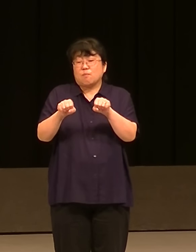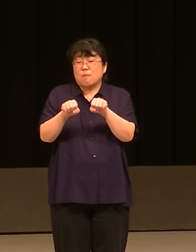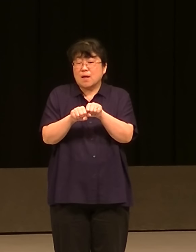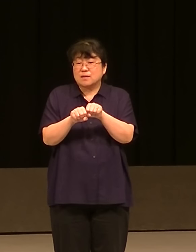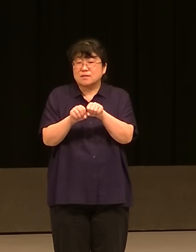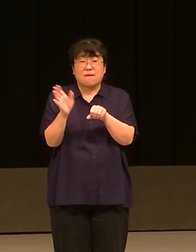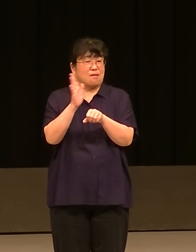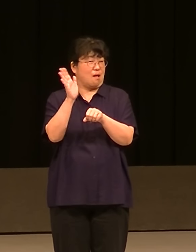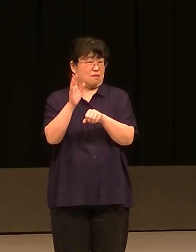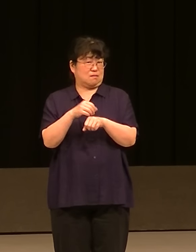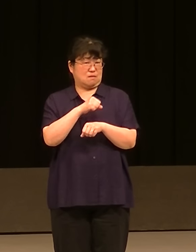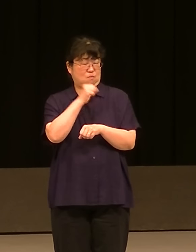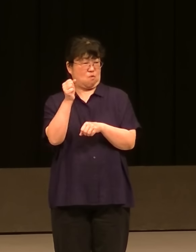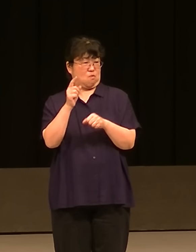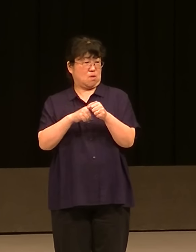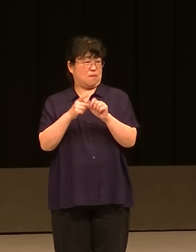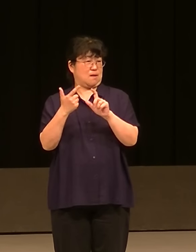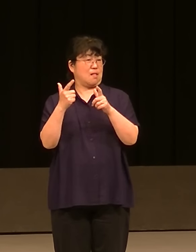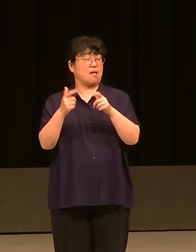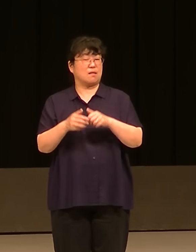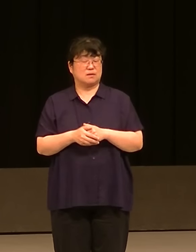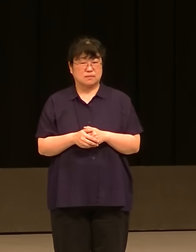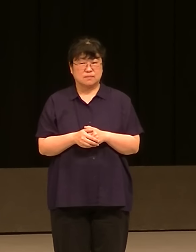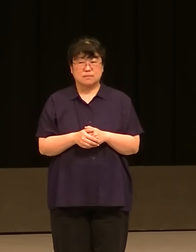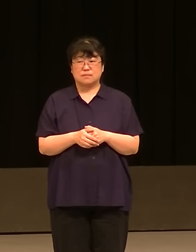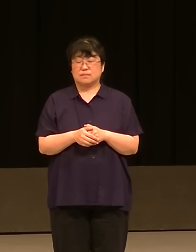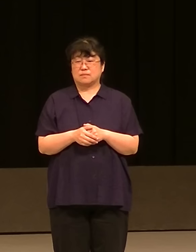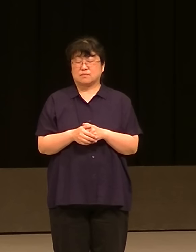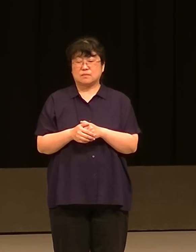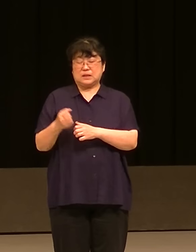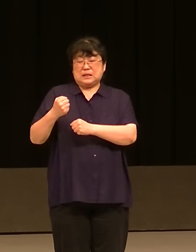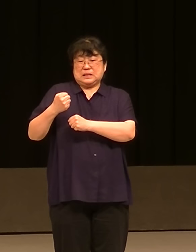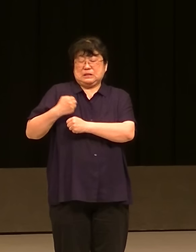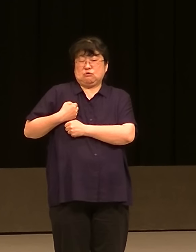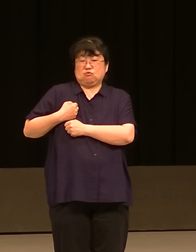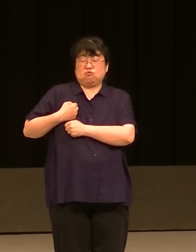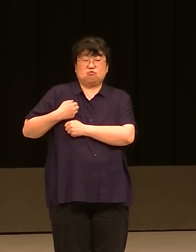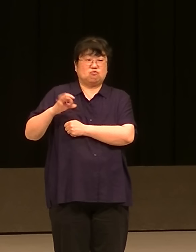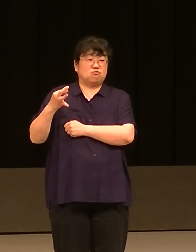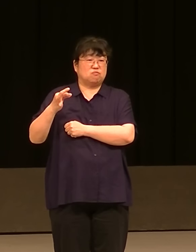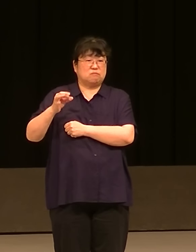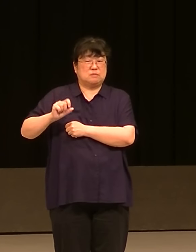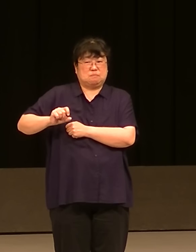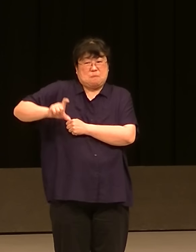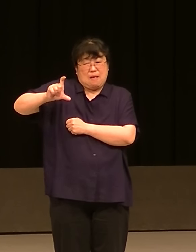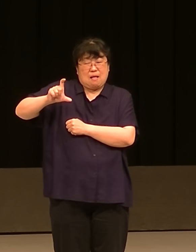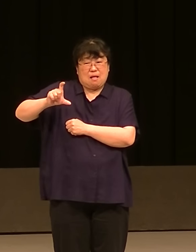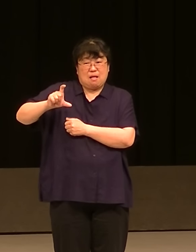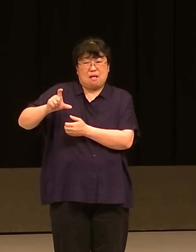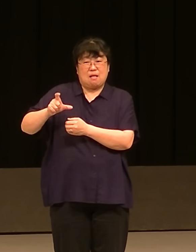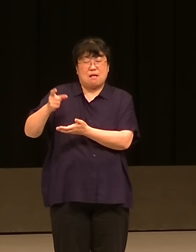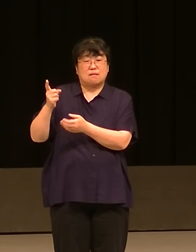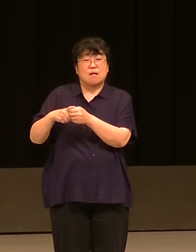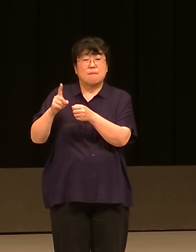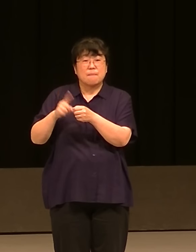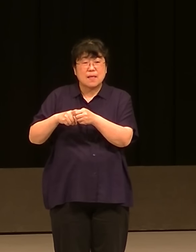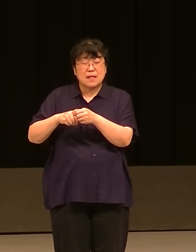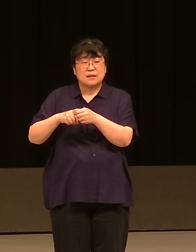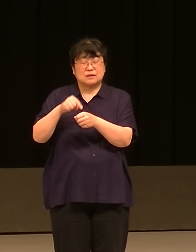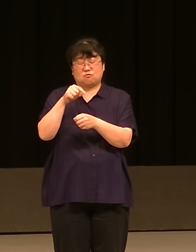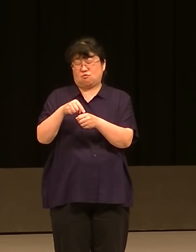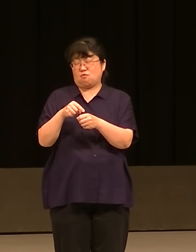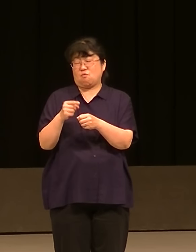現するためではない。そうではなくて、軍備増強ができるようにするために、それを